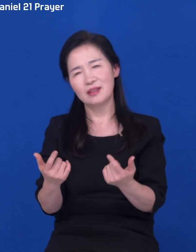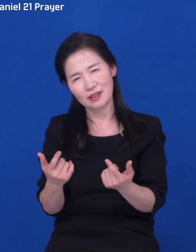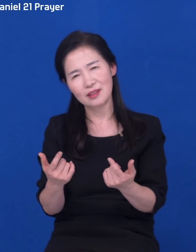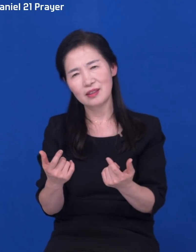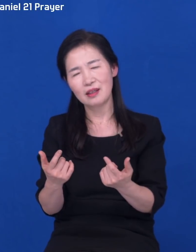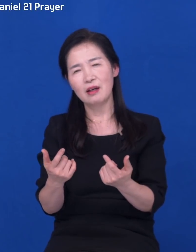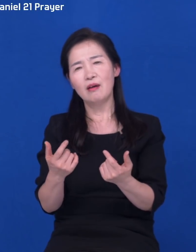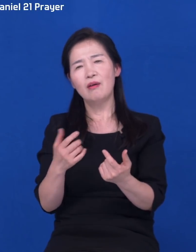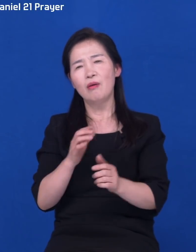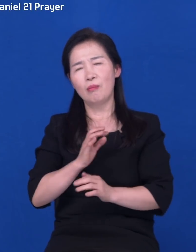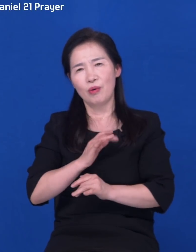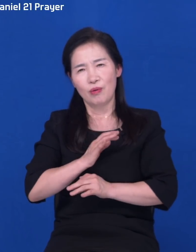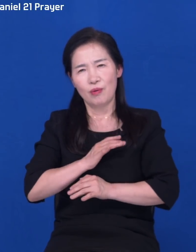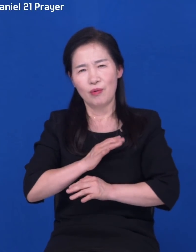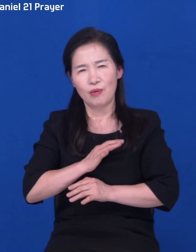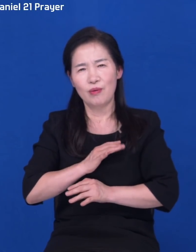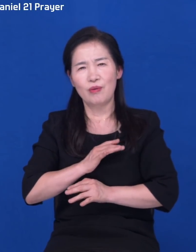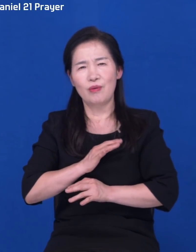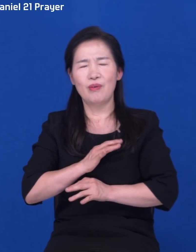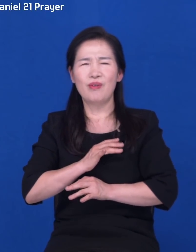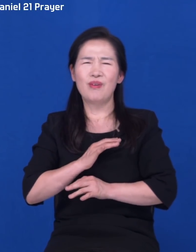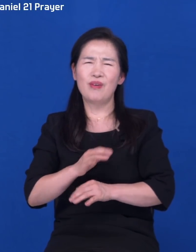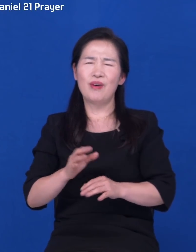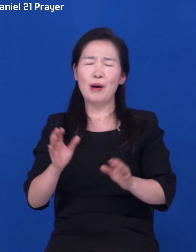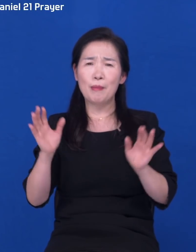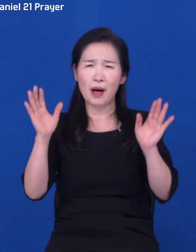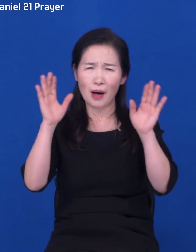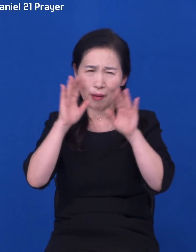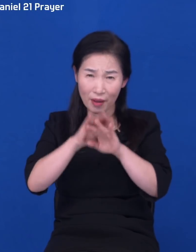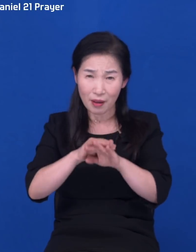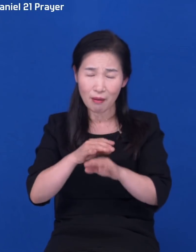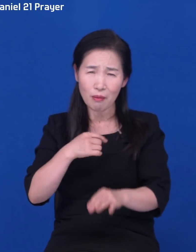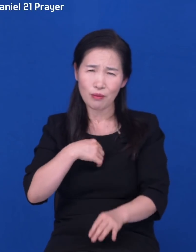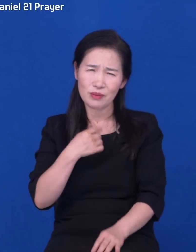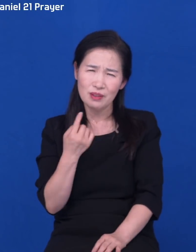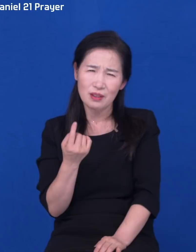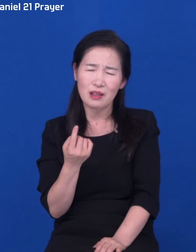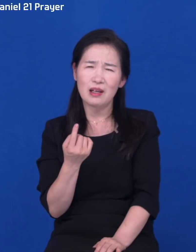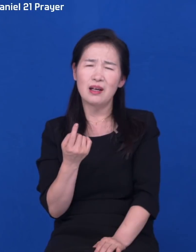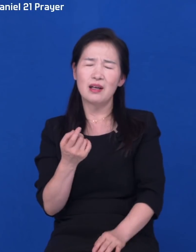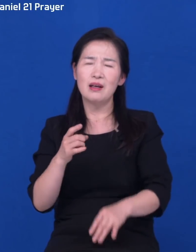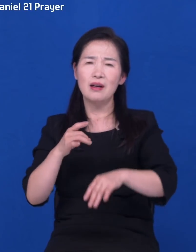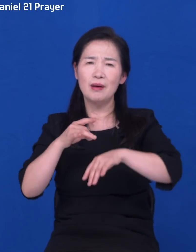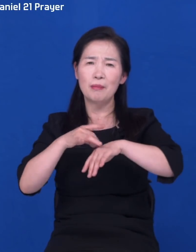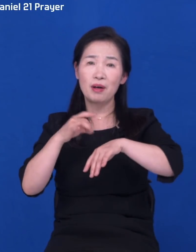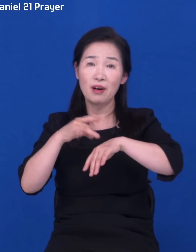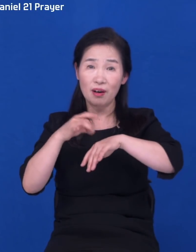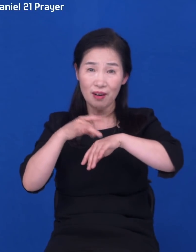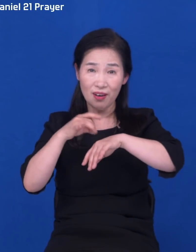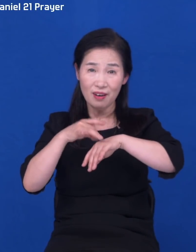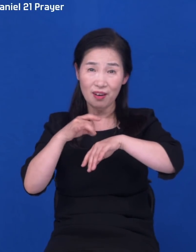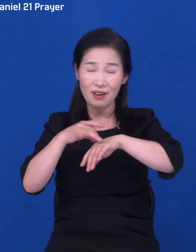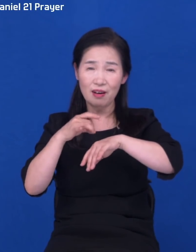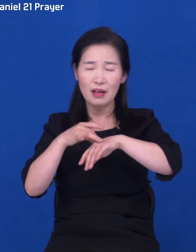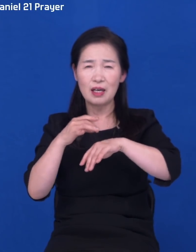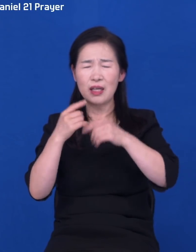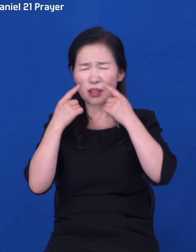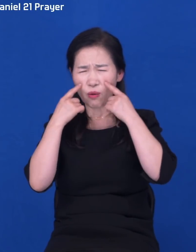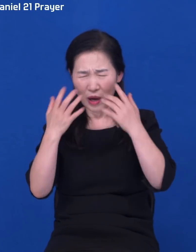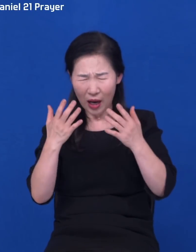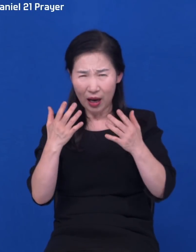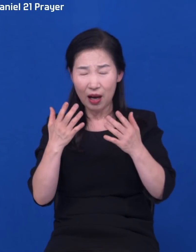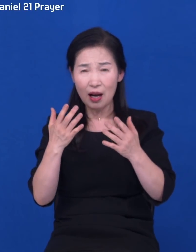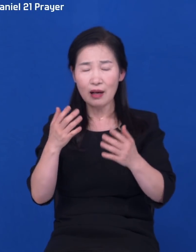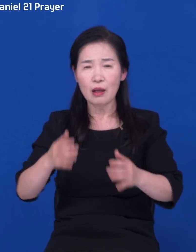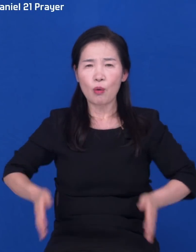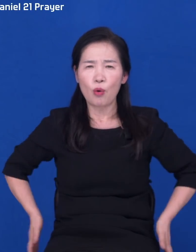떨면서 밤에 혼자 있을 때 온 몸의 뼈가 가장 정확하게 골반뼈에서 통증이